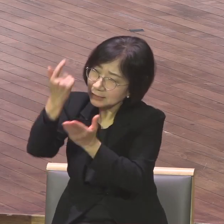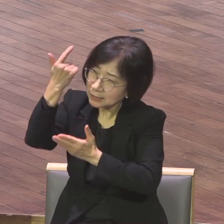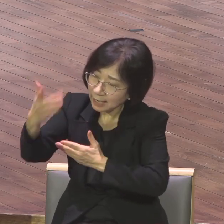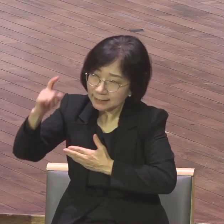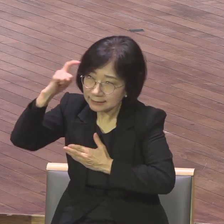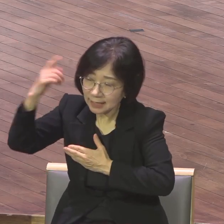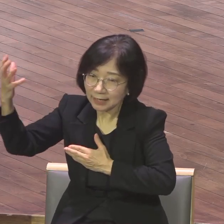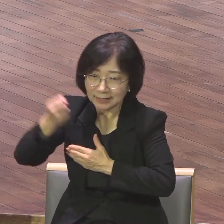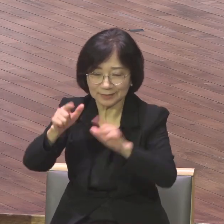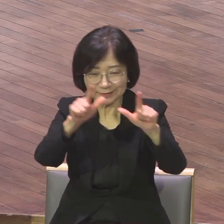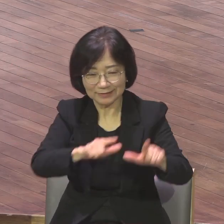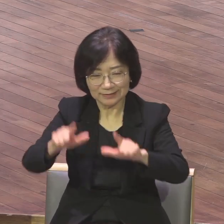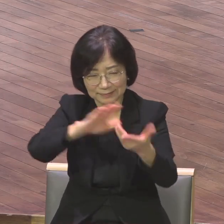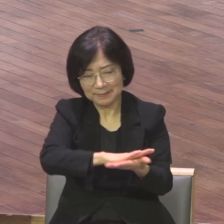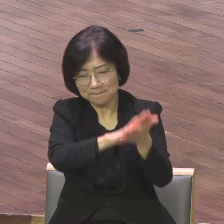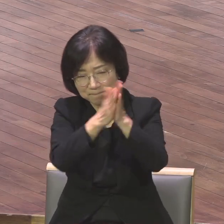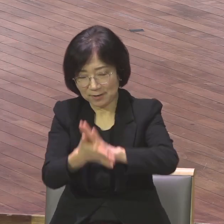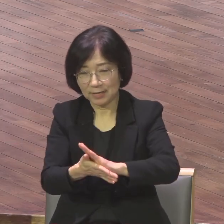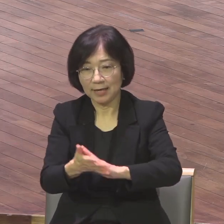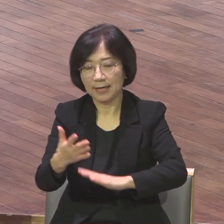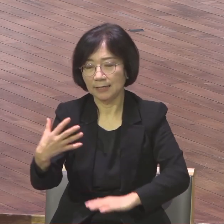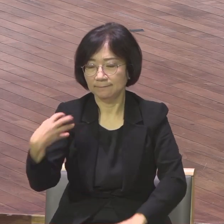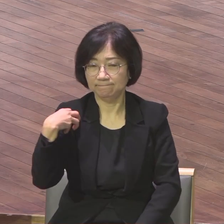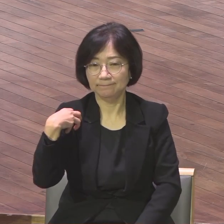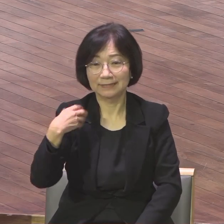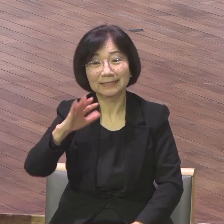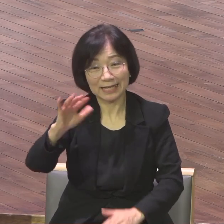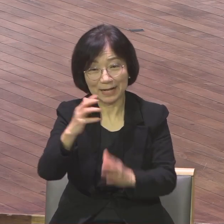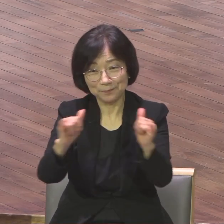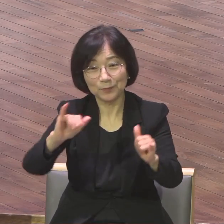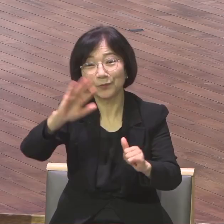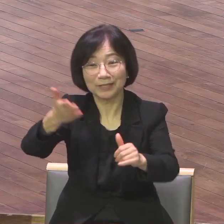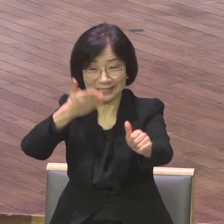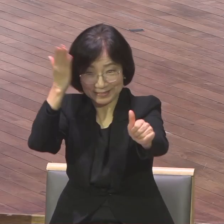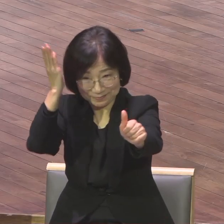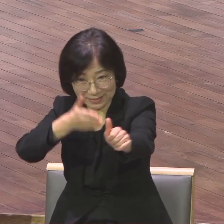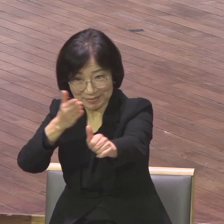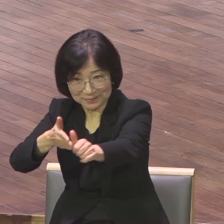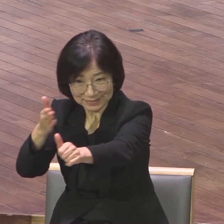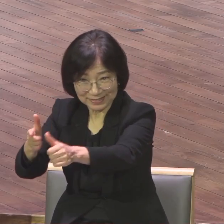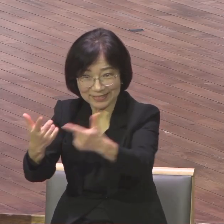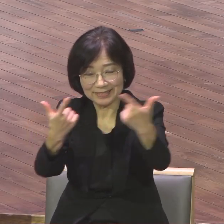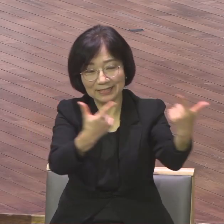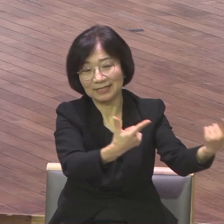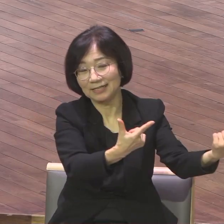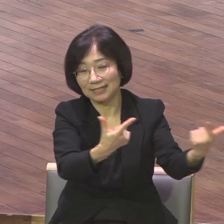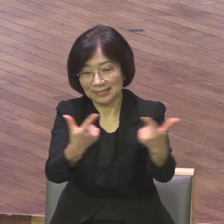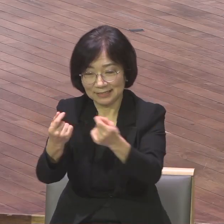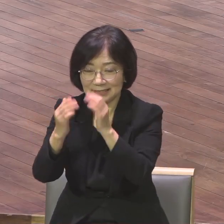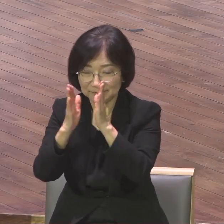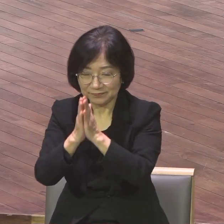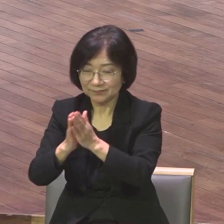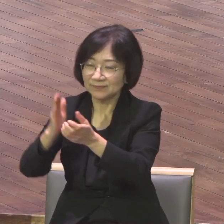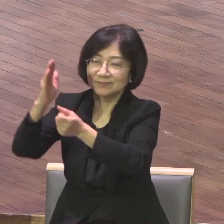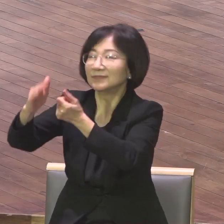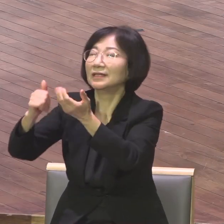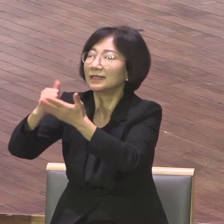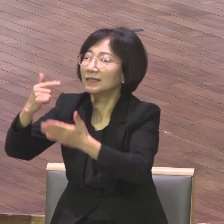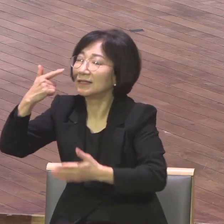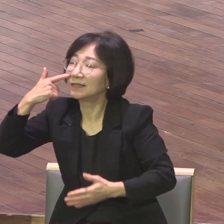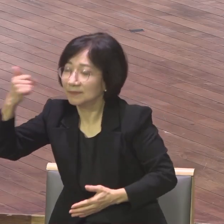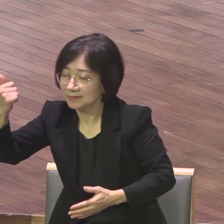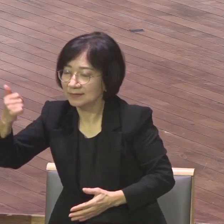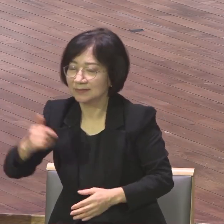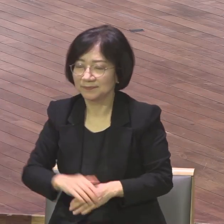주도자들 다 되시기를 주님으로 축복합니다. 기도합시다. 아버지 하나님, 우리 영계 모든 성도들 참으로